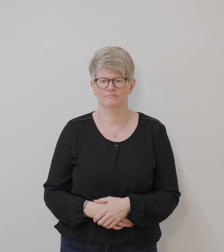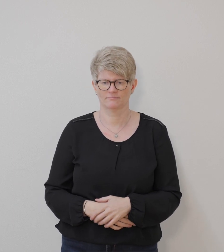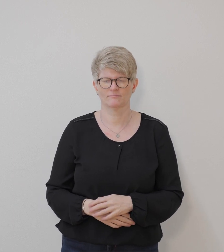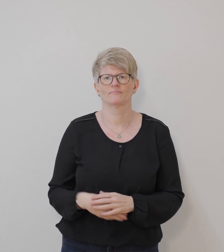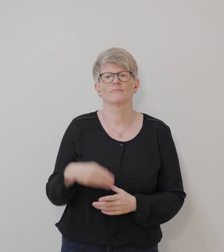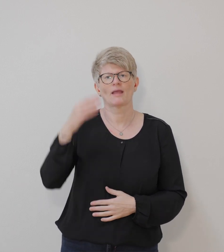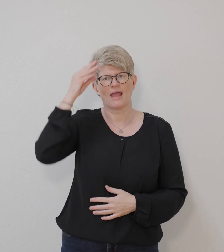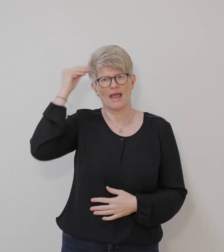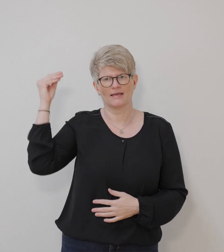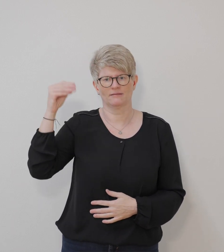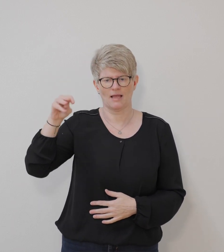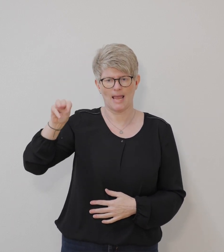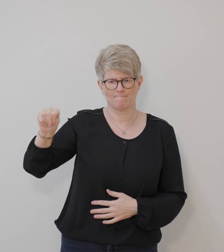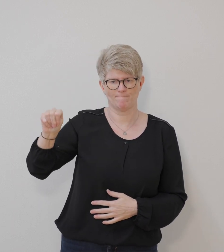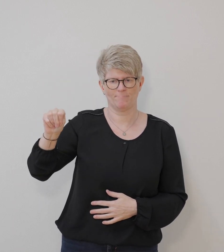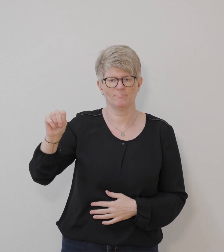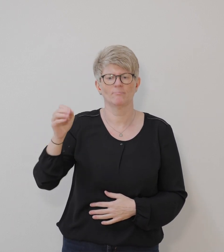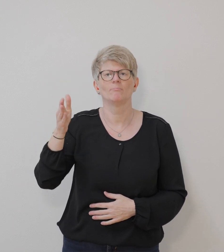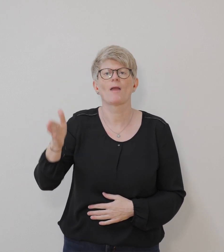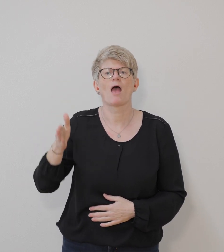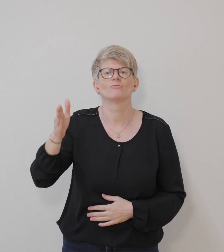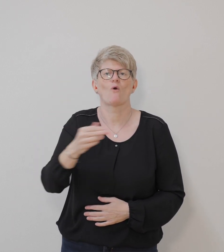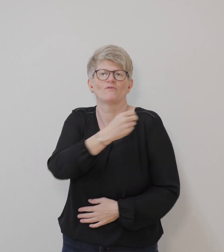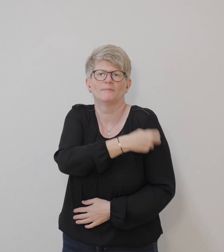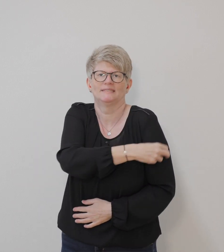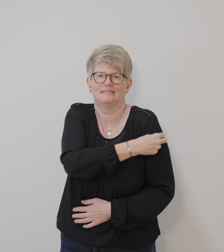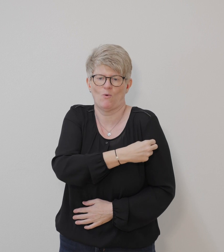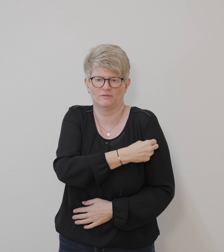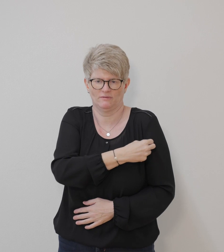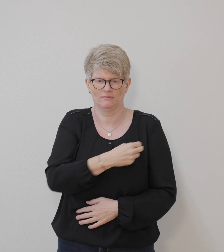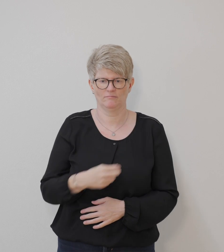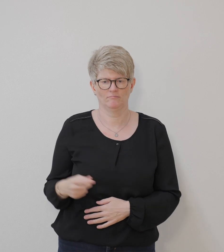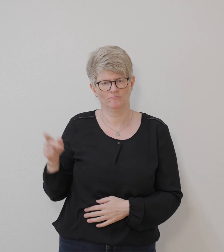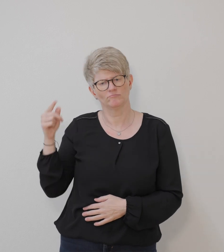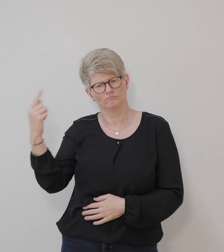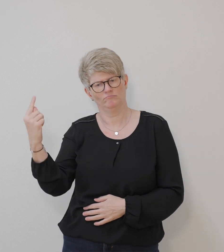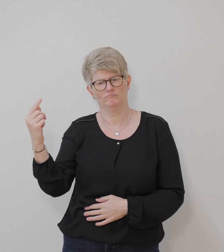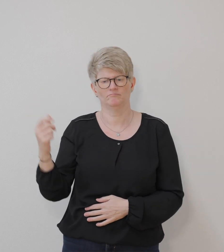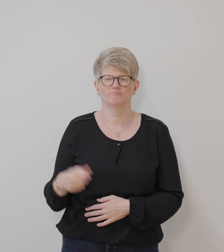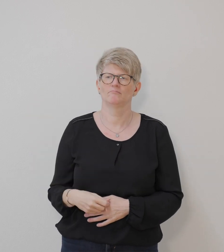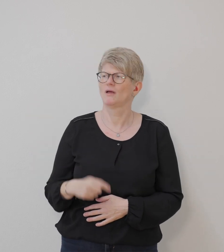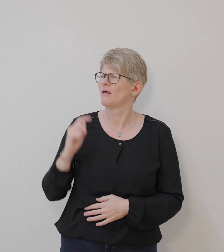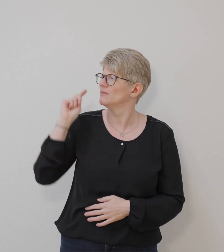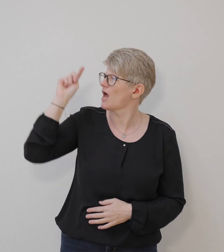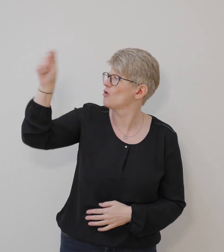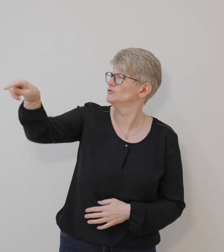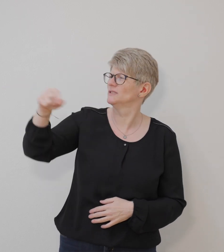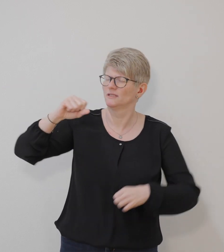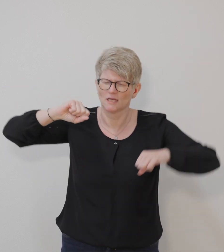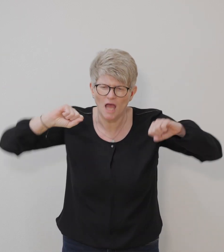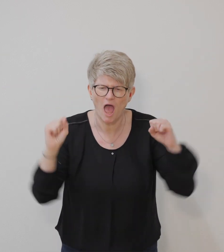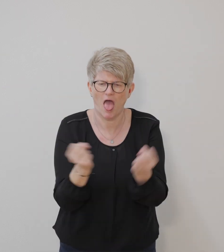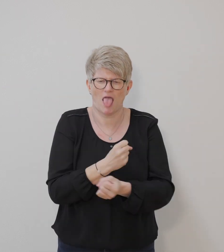durchnässt, friere. Die glimmende Zigarette gibt mir etwas Wärme und Trost in diesem trostlosen